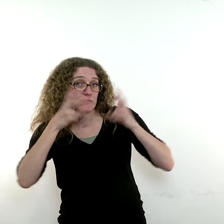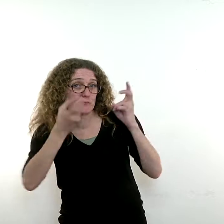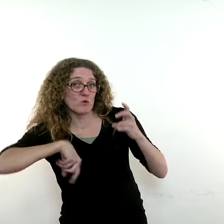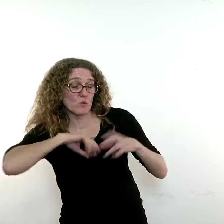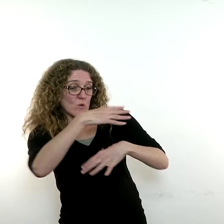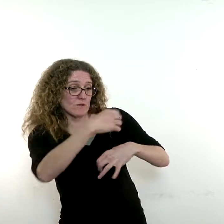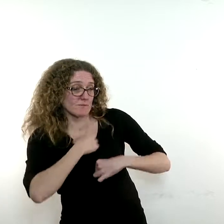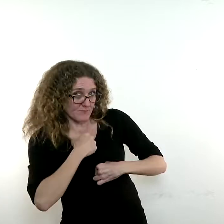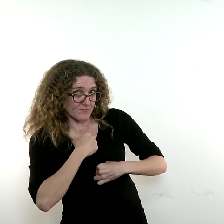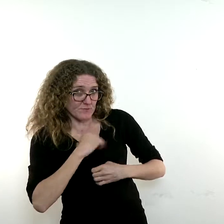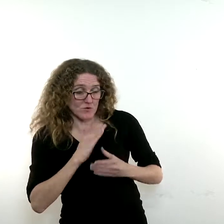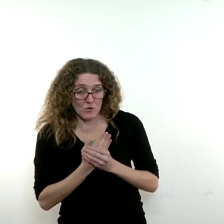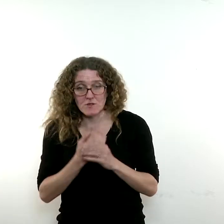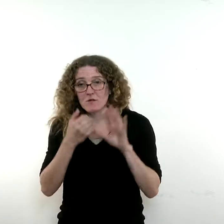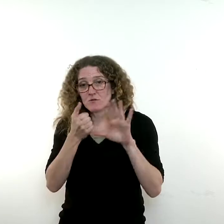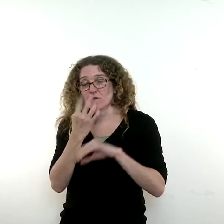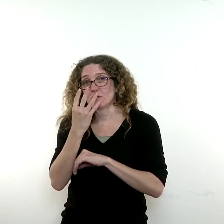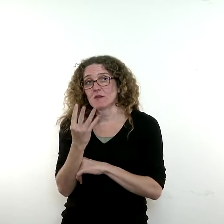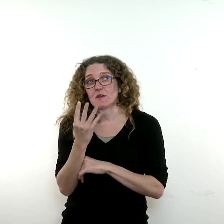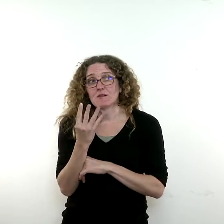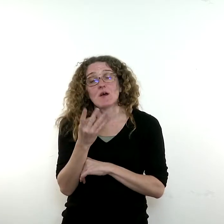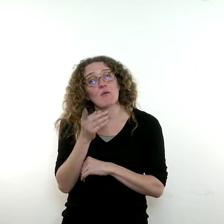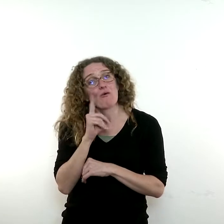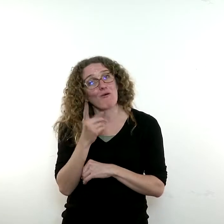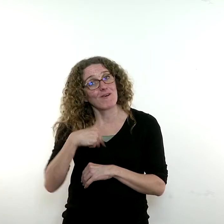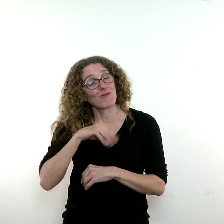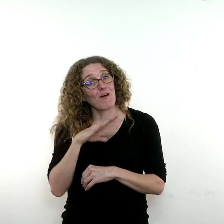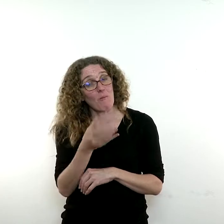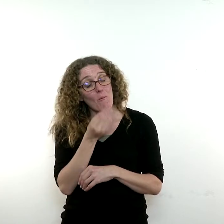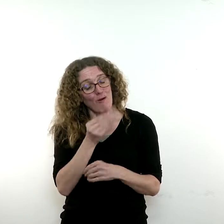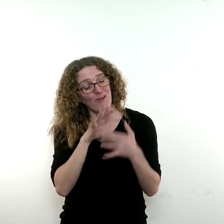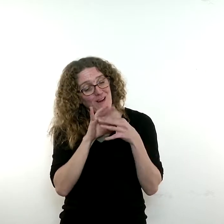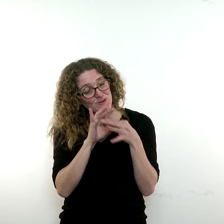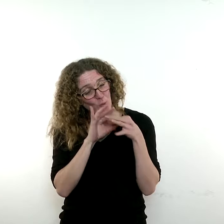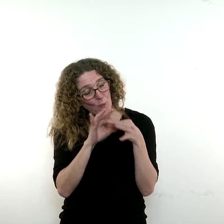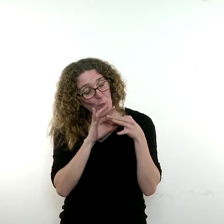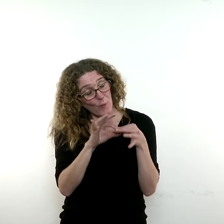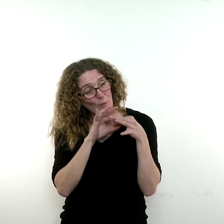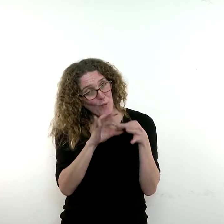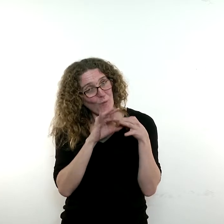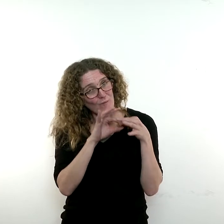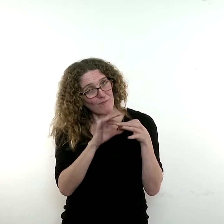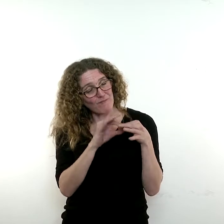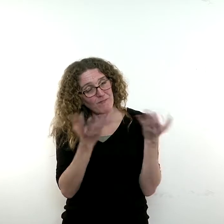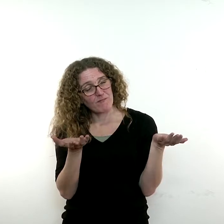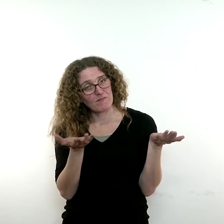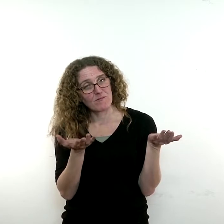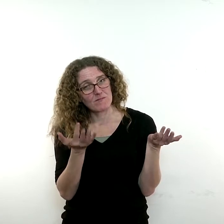Affaire 64, dans le cadre des bonnes relations que nous avons avec l'ensemble des